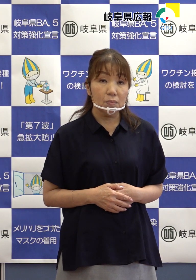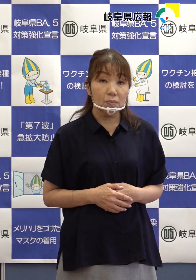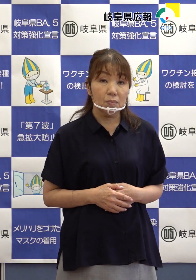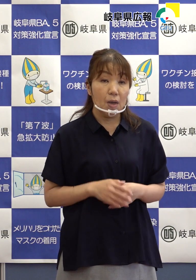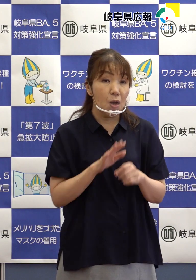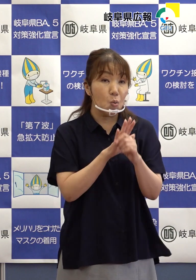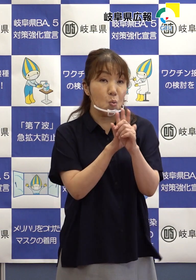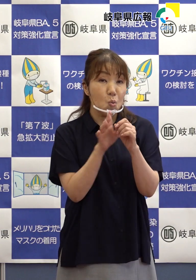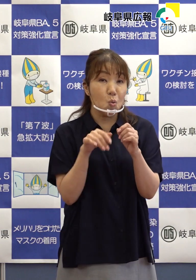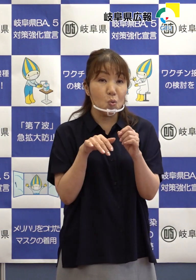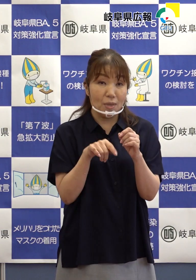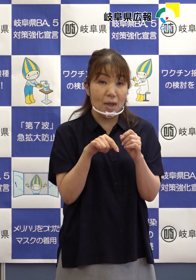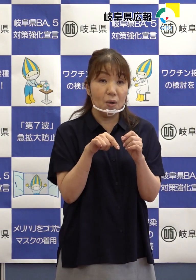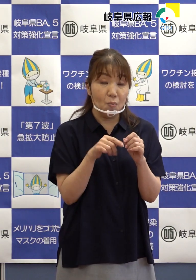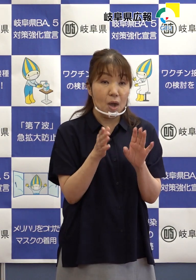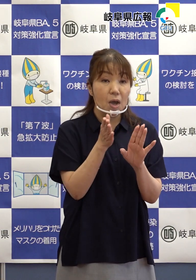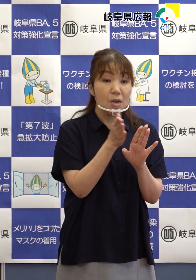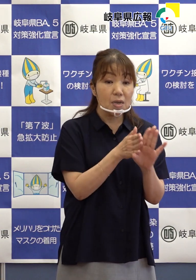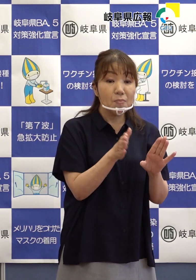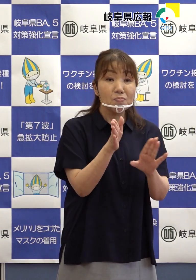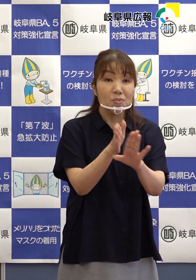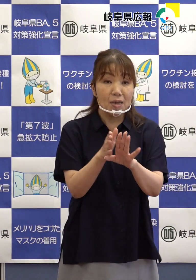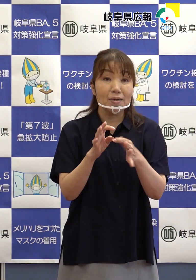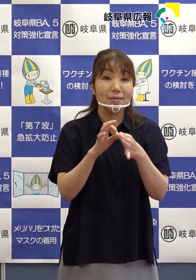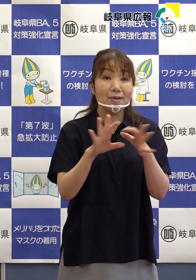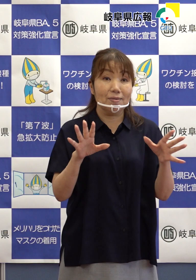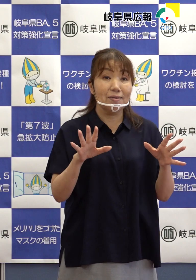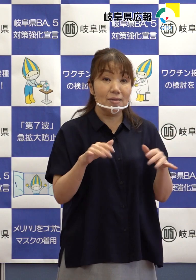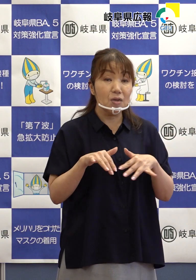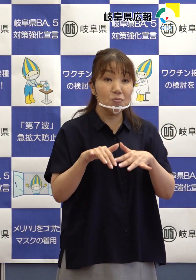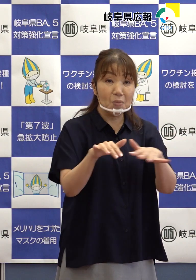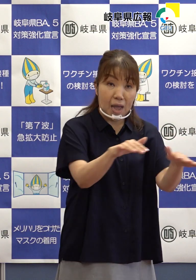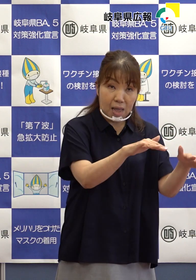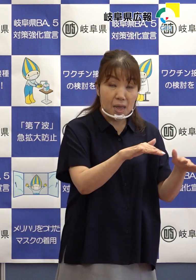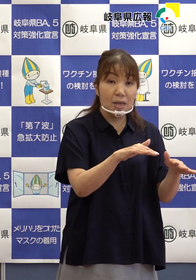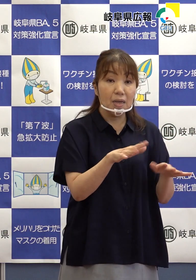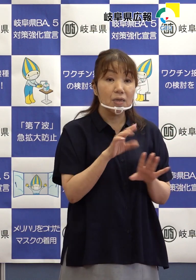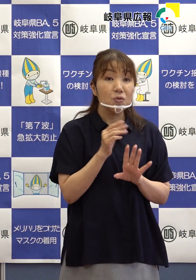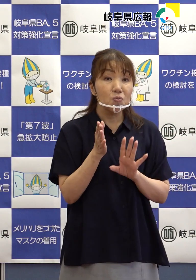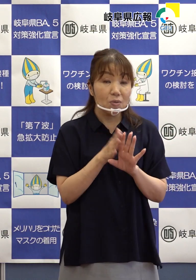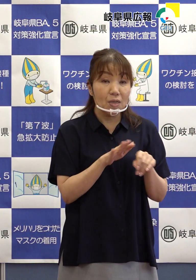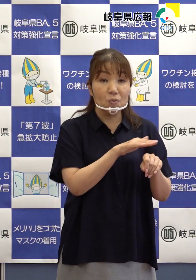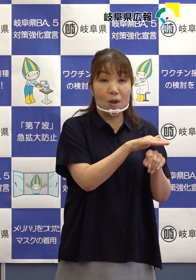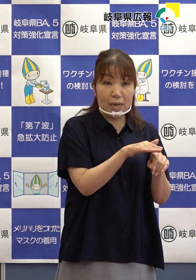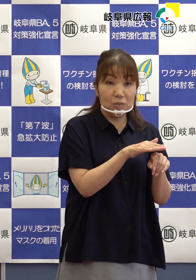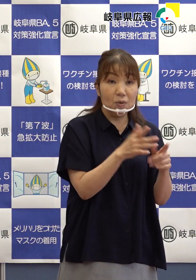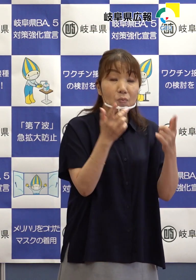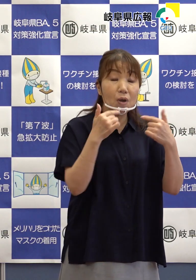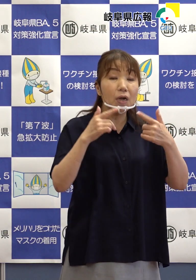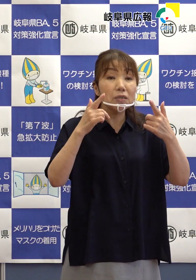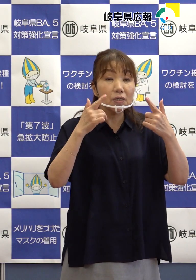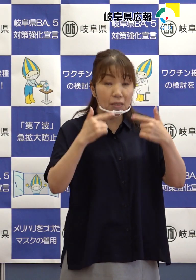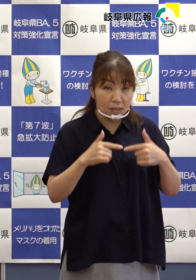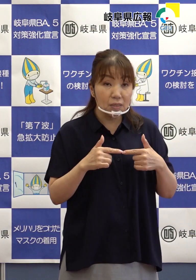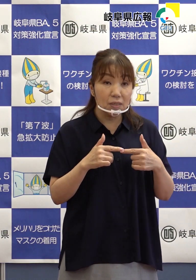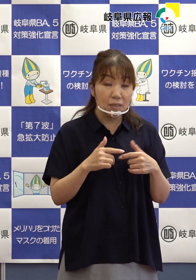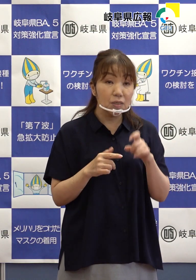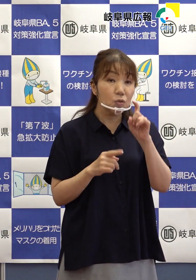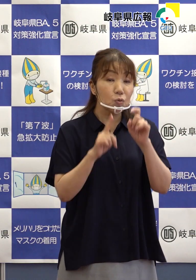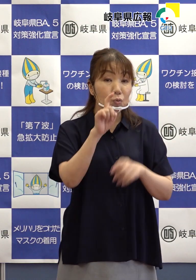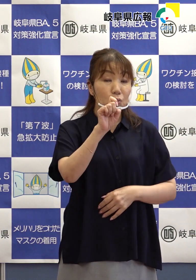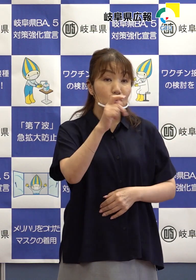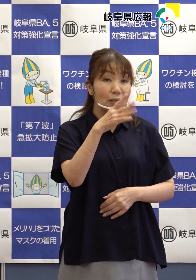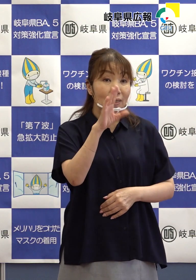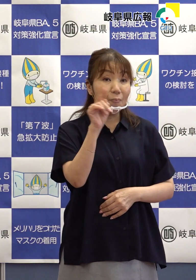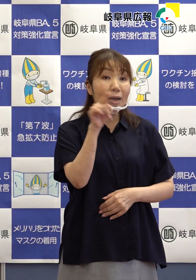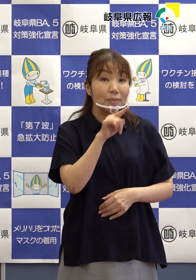もうこうなっていうのは県境関係なしに広がるものであります岐阜県と愛知県は毎日ですね約17万